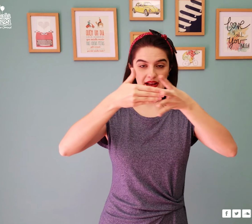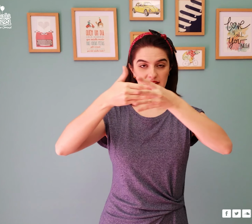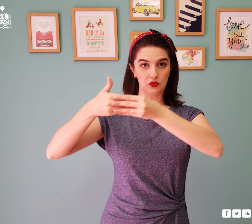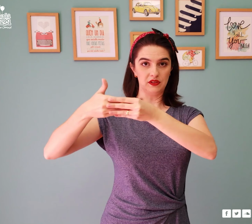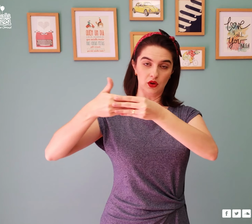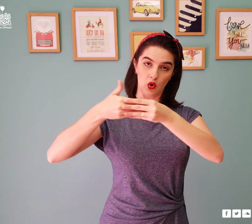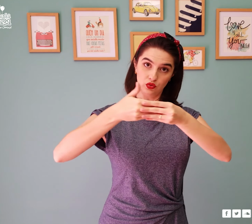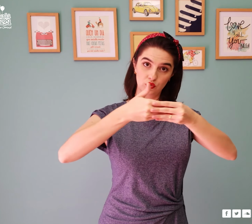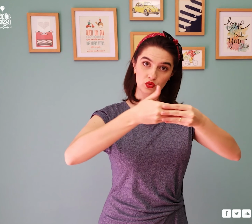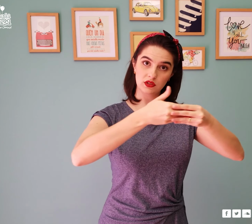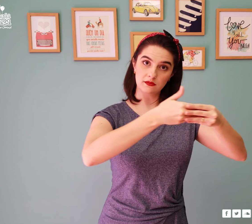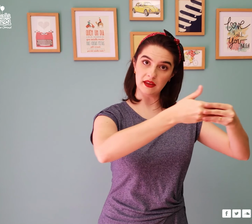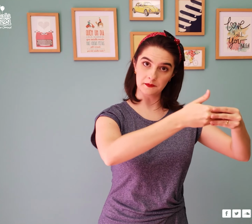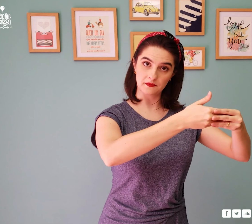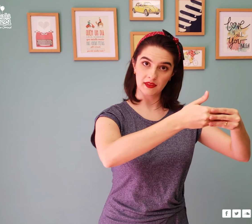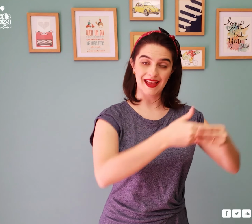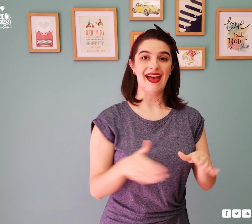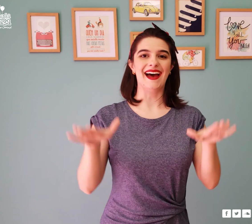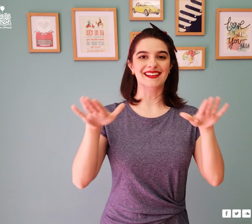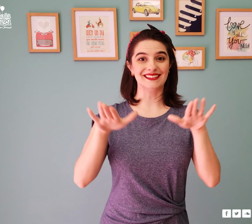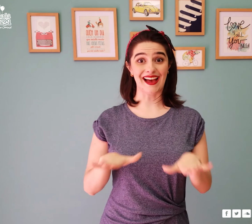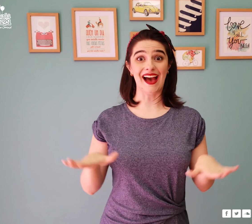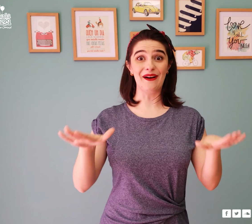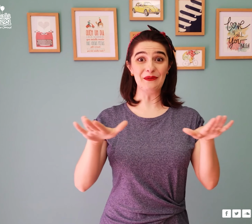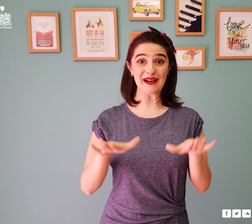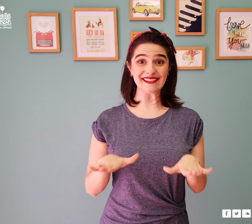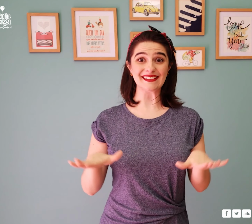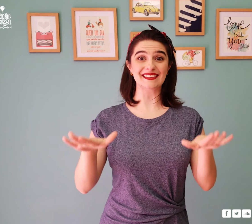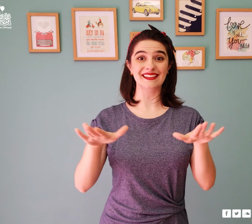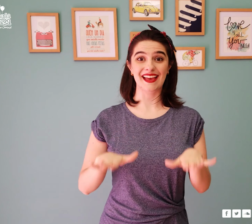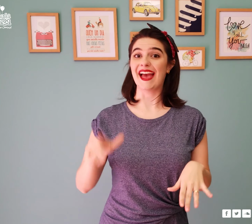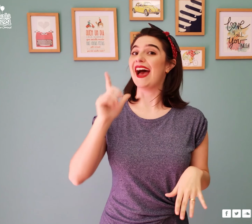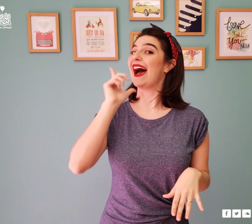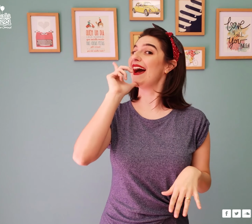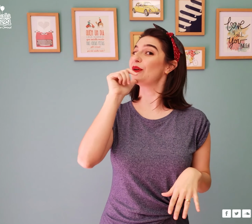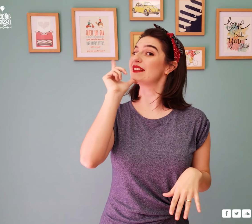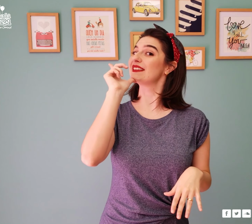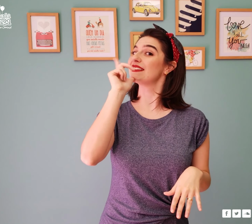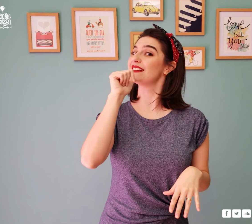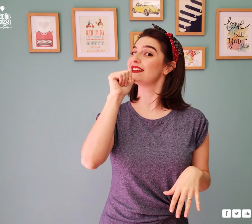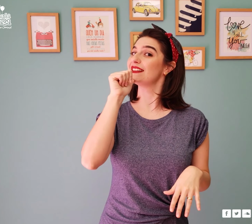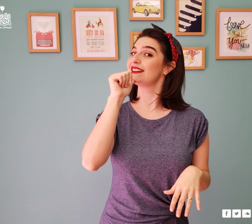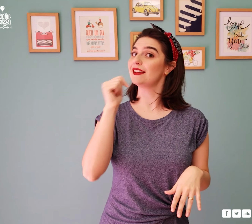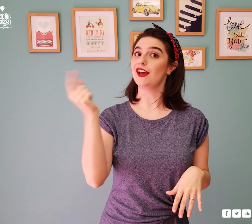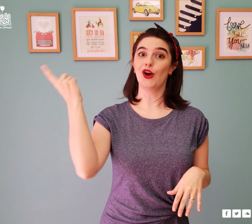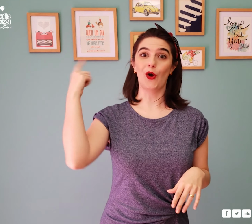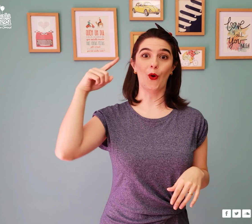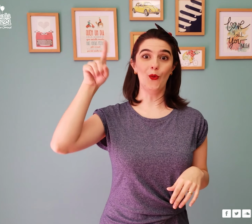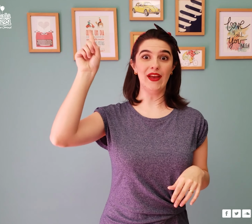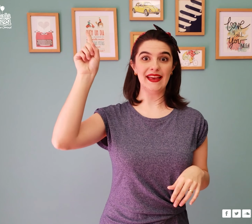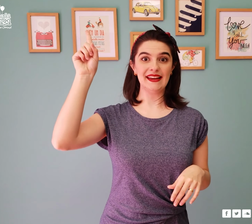abraça a mãozinha e conduz-me. As calmas. Águas. Com ele